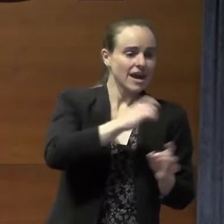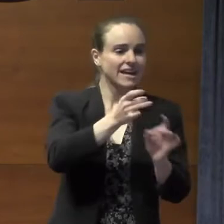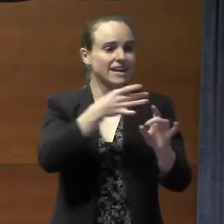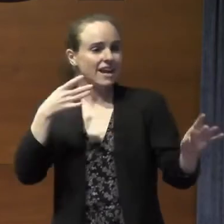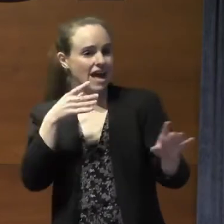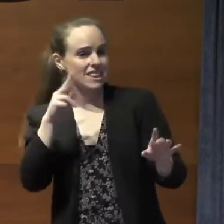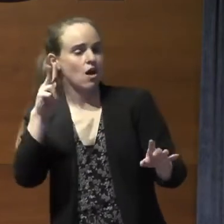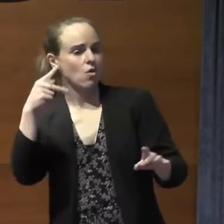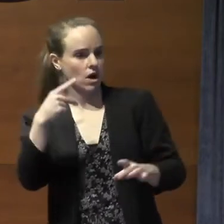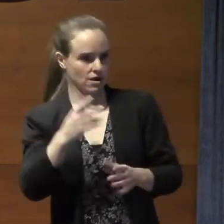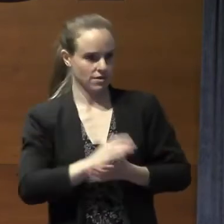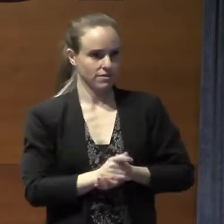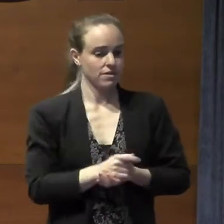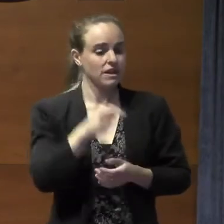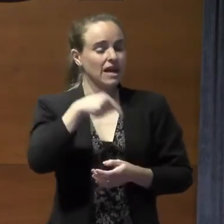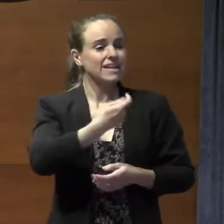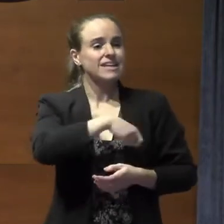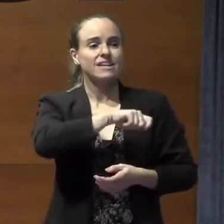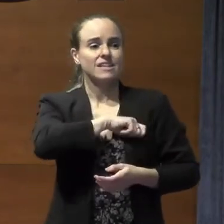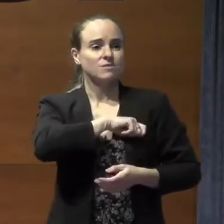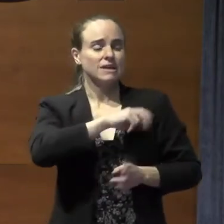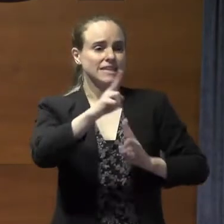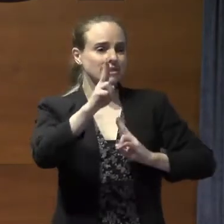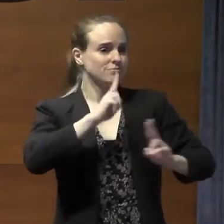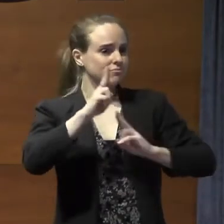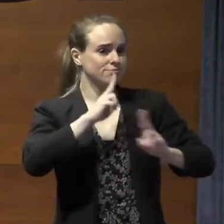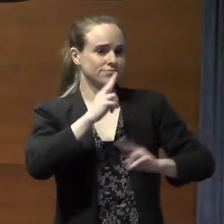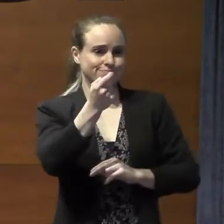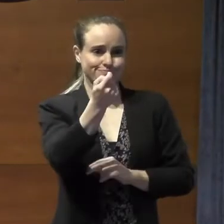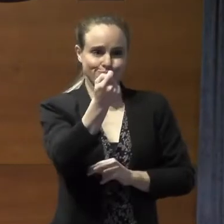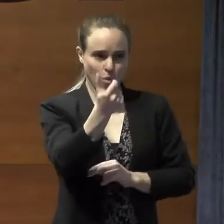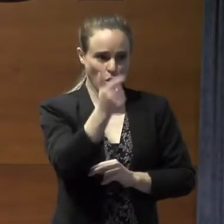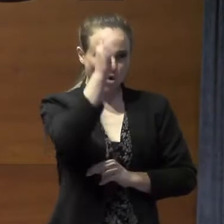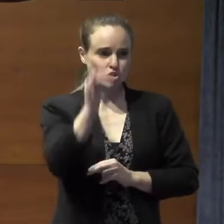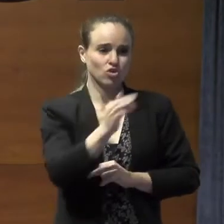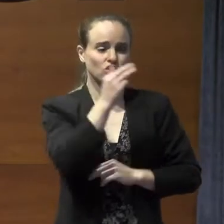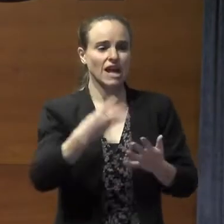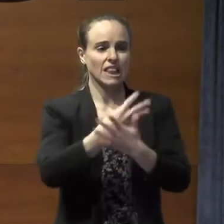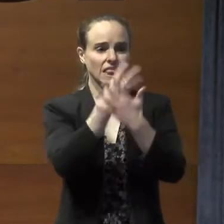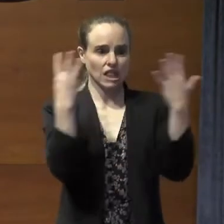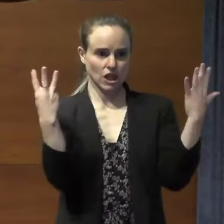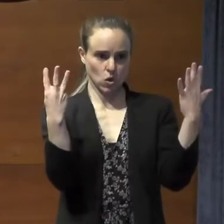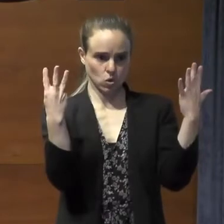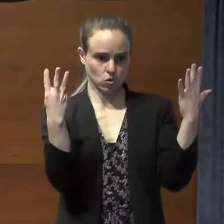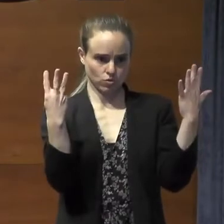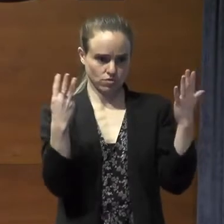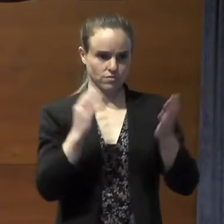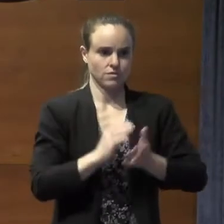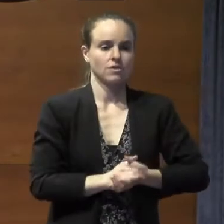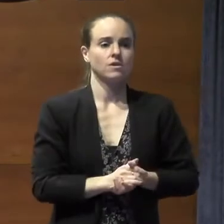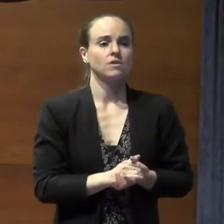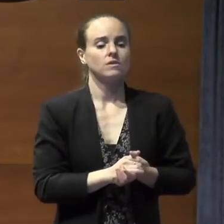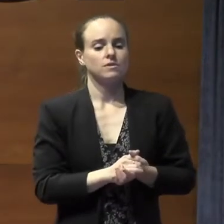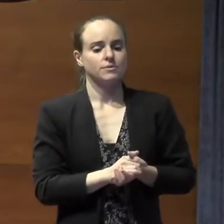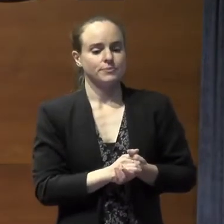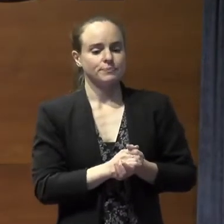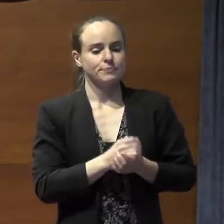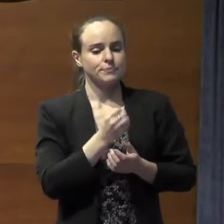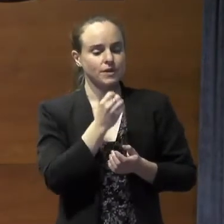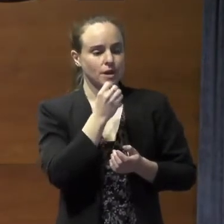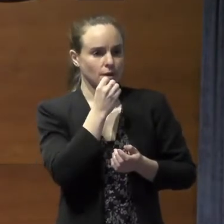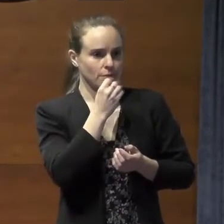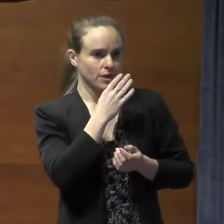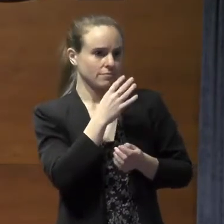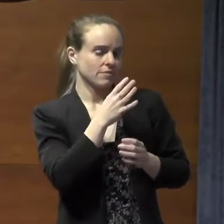Reino Unido. En España nos contestaron un total de 18 intérpretes de lengua de signos y pasamos ahora